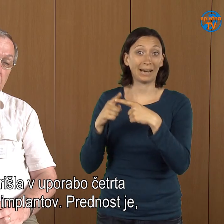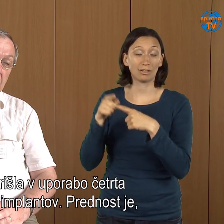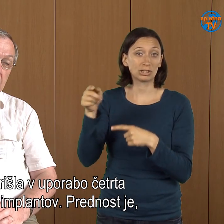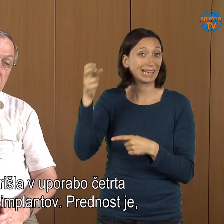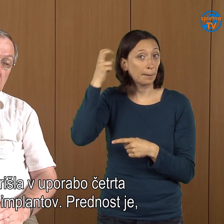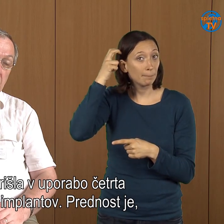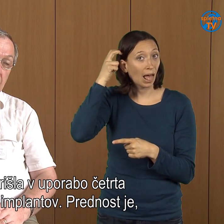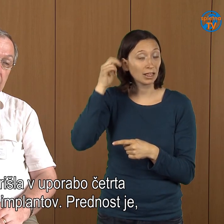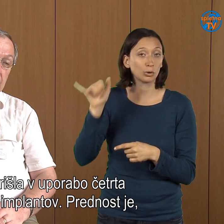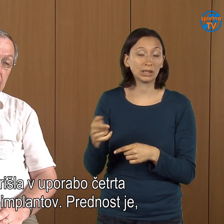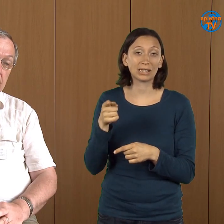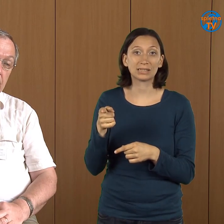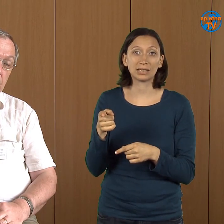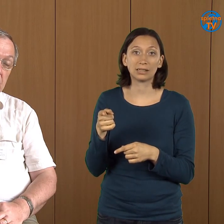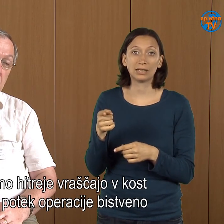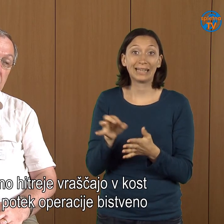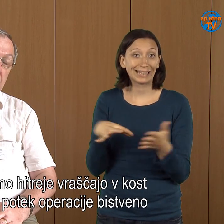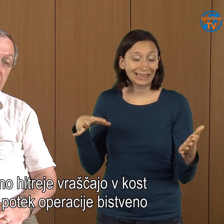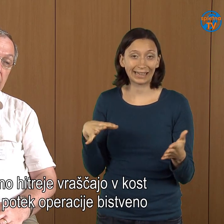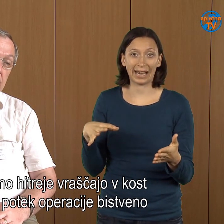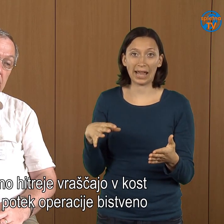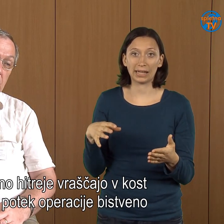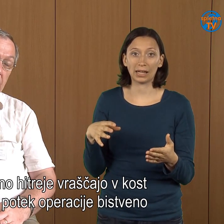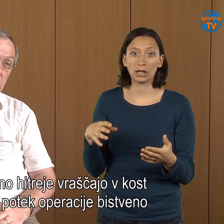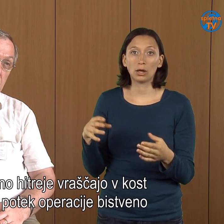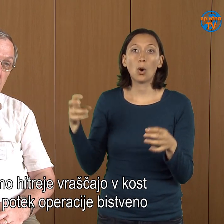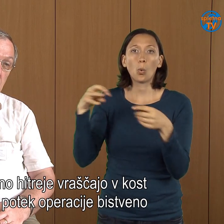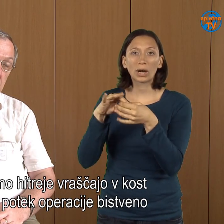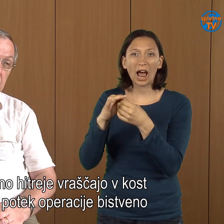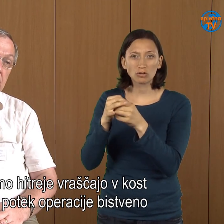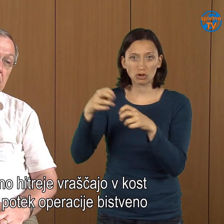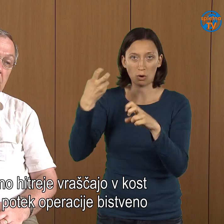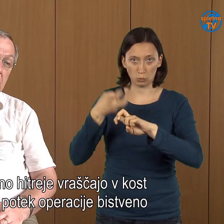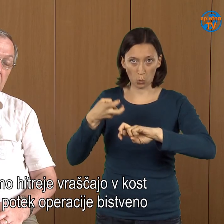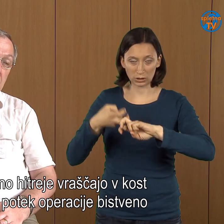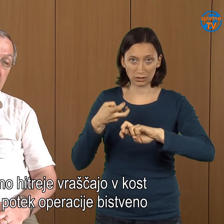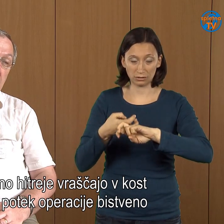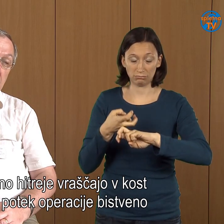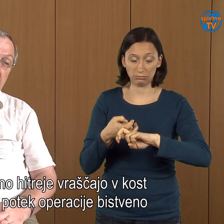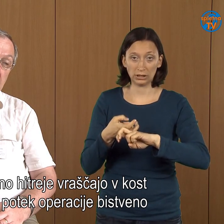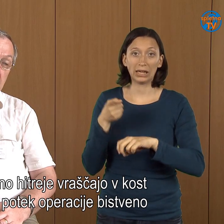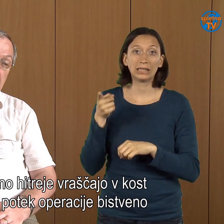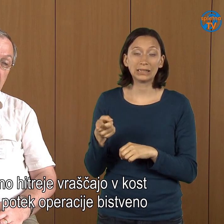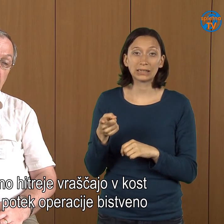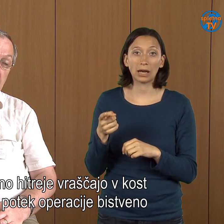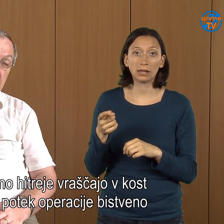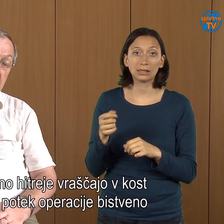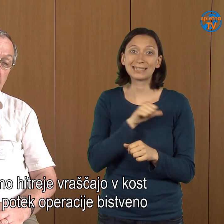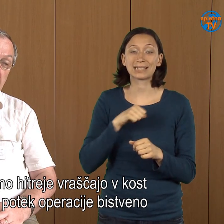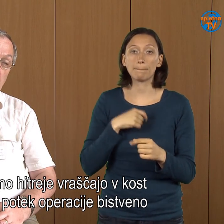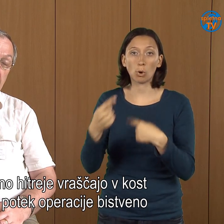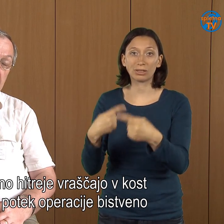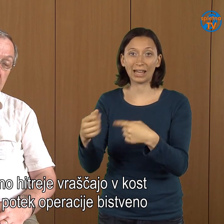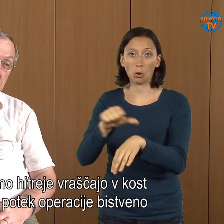Prednost teh implantov je, da se bistveno hitreje vraščajo v kost in da